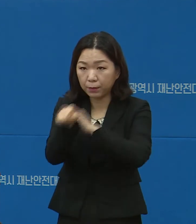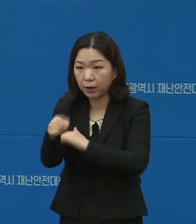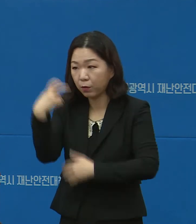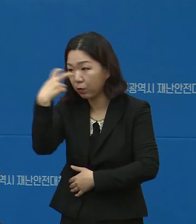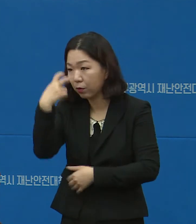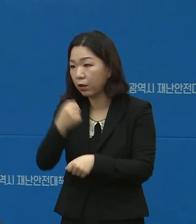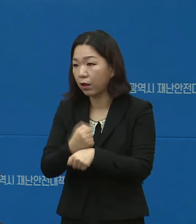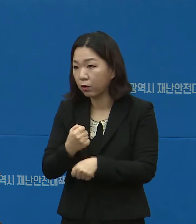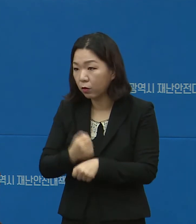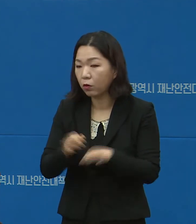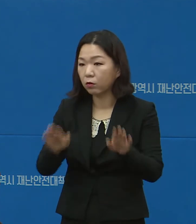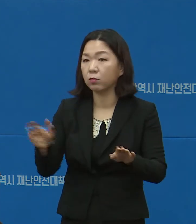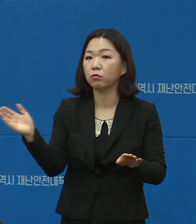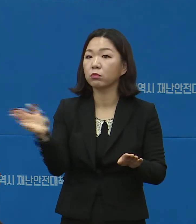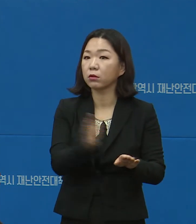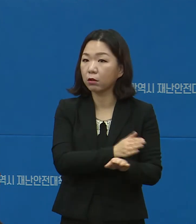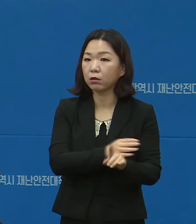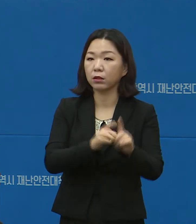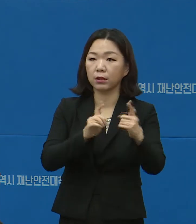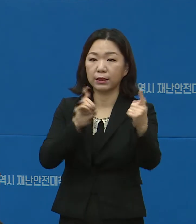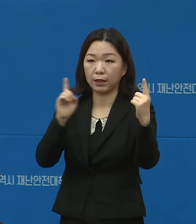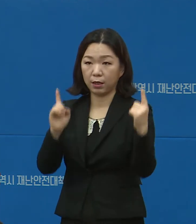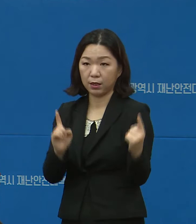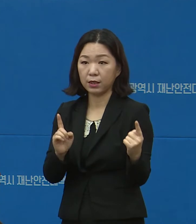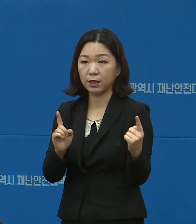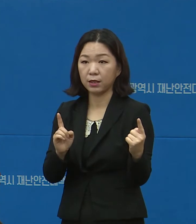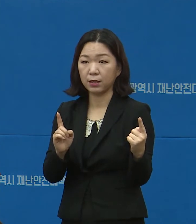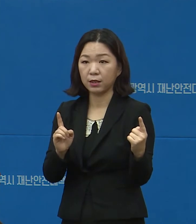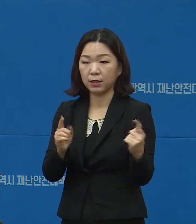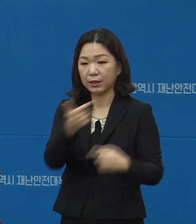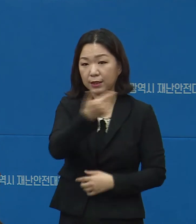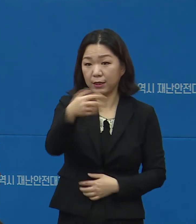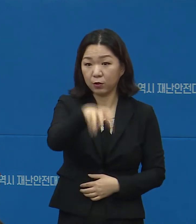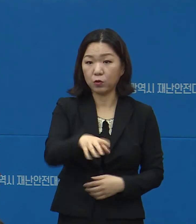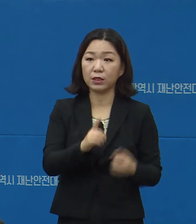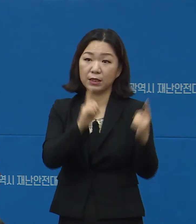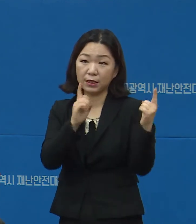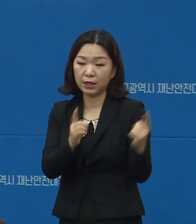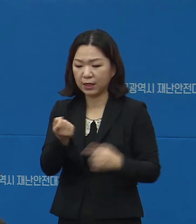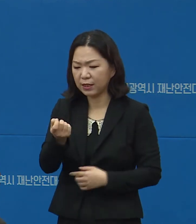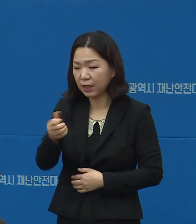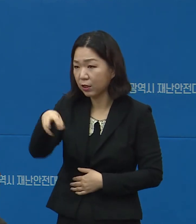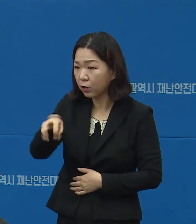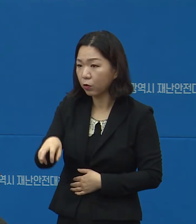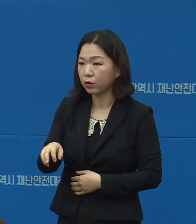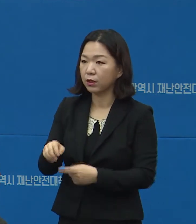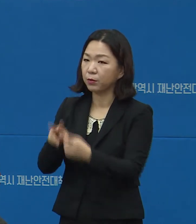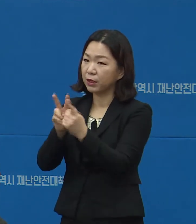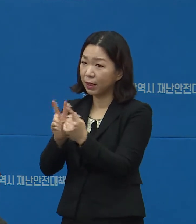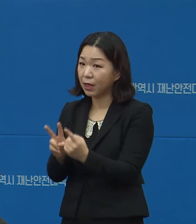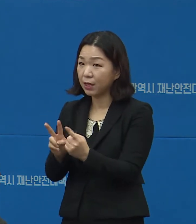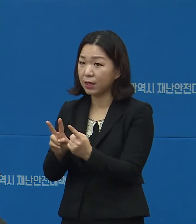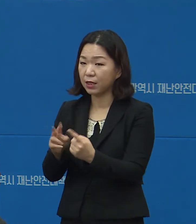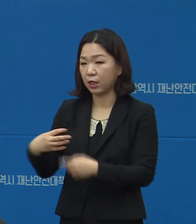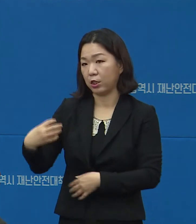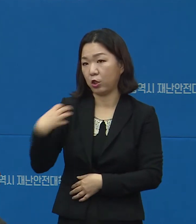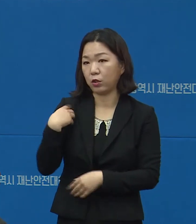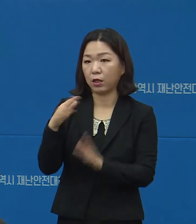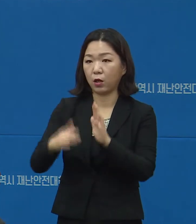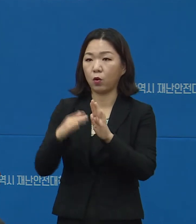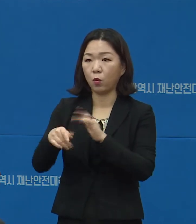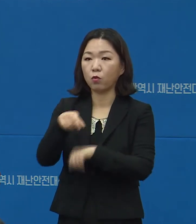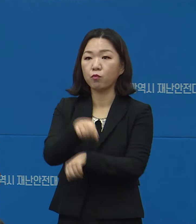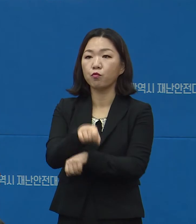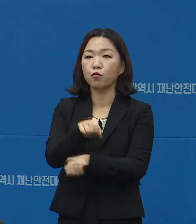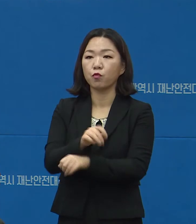시켰고 오늘부터는 1대1, 큰 데는 1대1, 그리고 작은 데는 1대2로 전담 공무원을